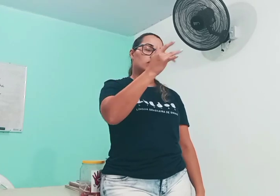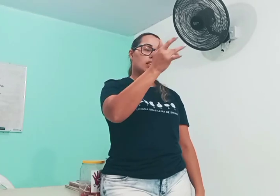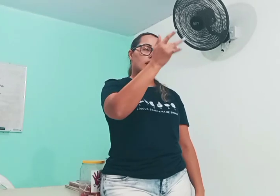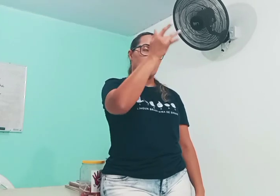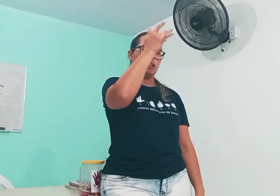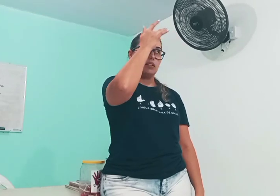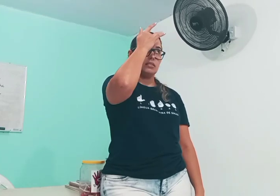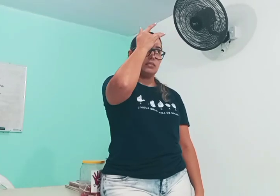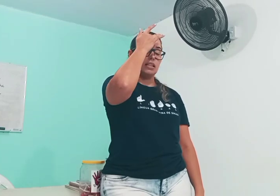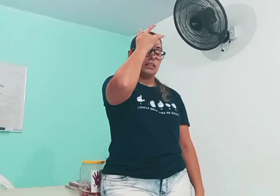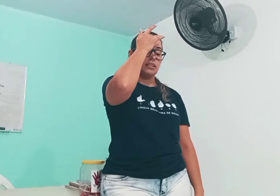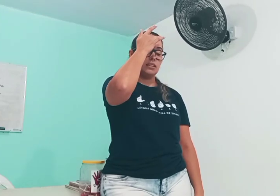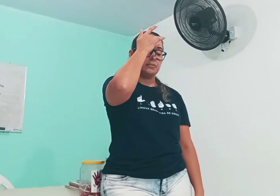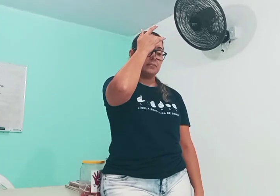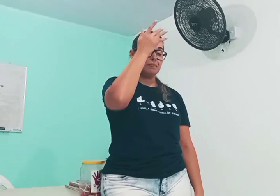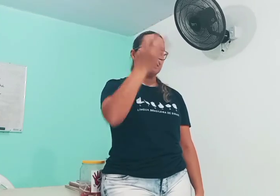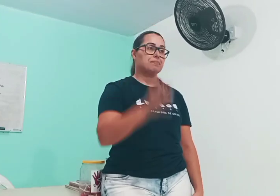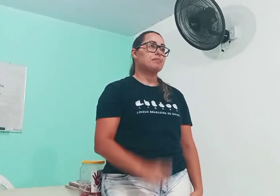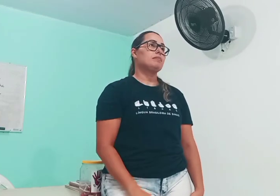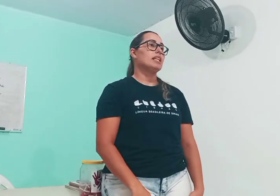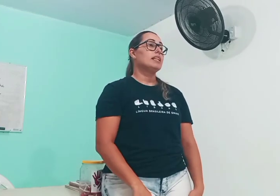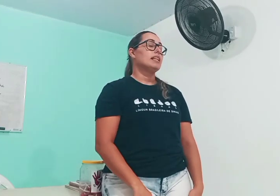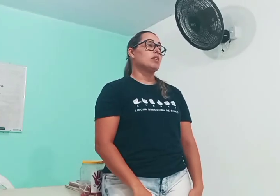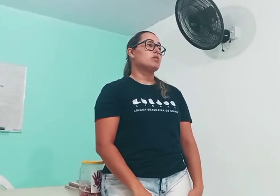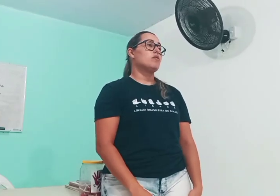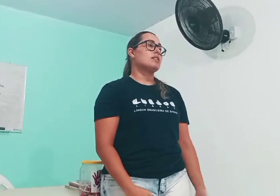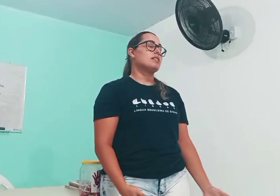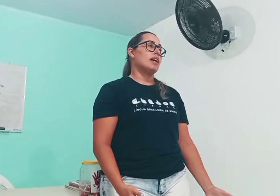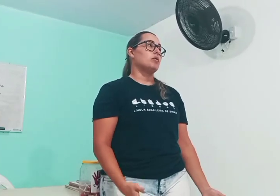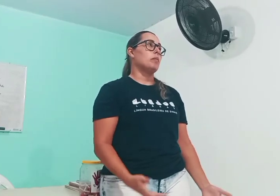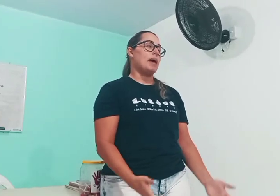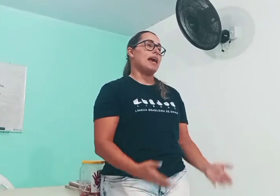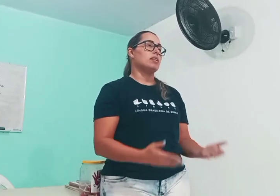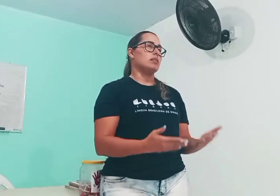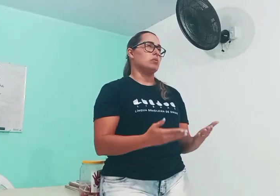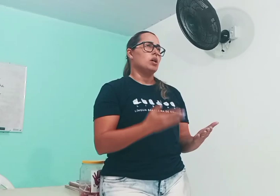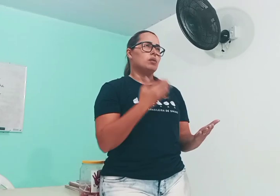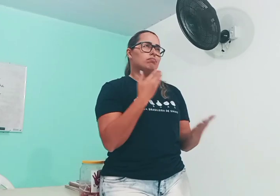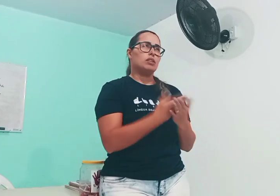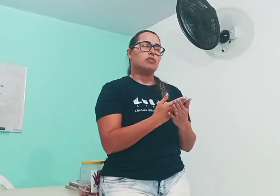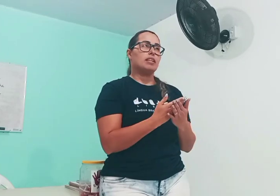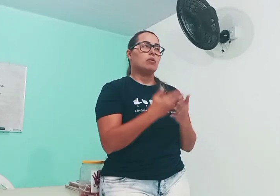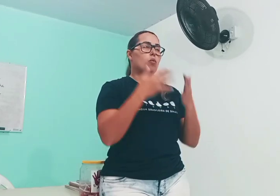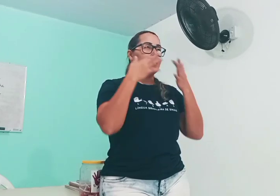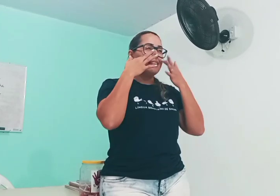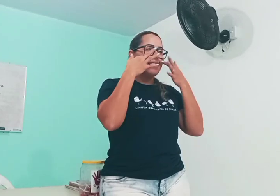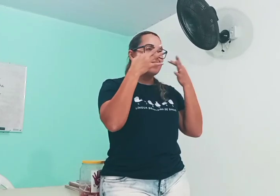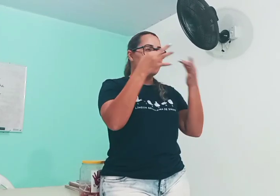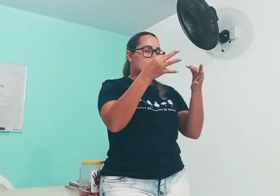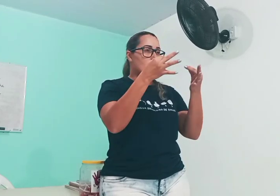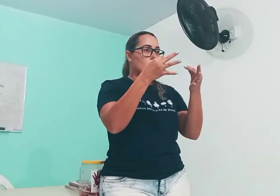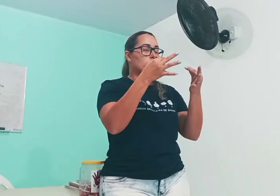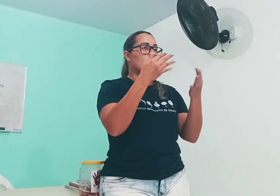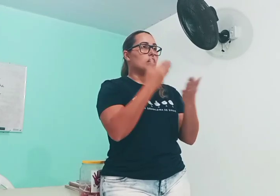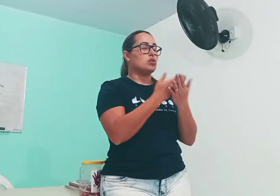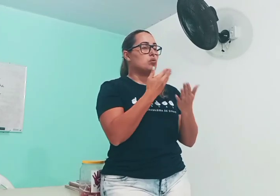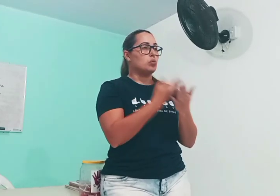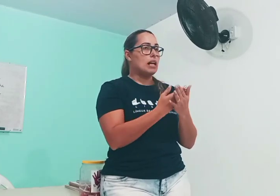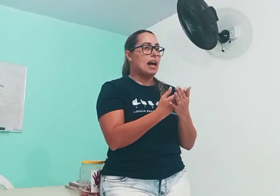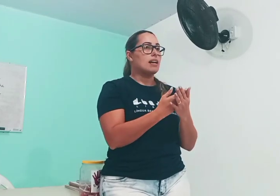né, aqui. Então, se você não pega, assim, não fica com atenção na hora de estudar,